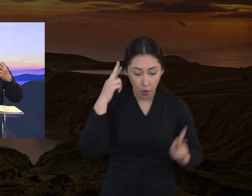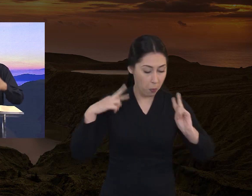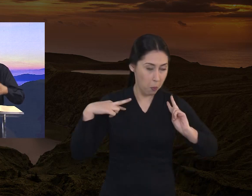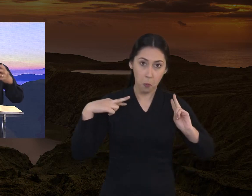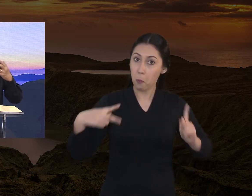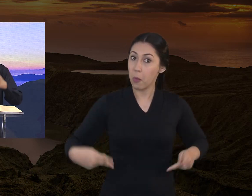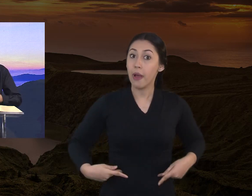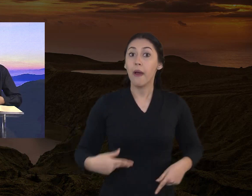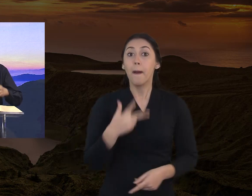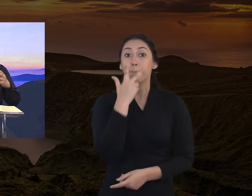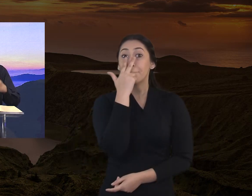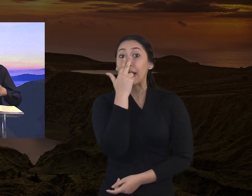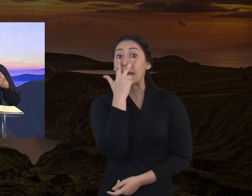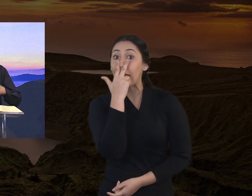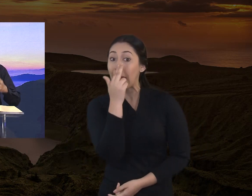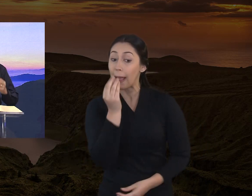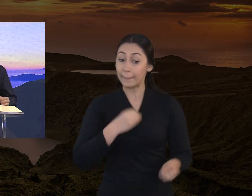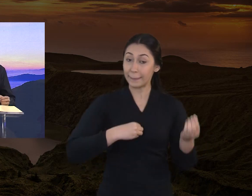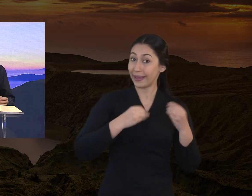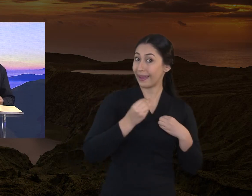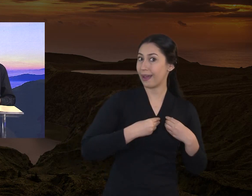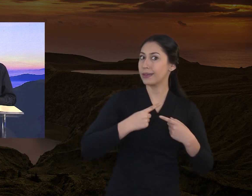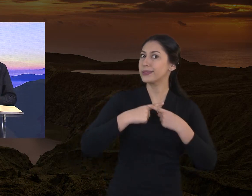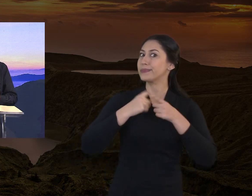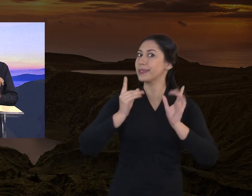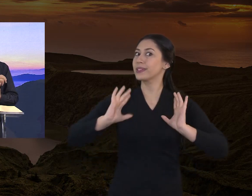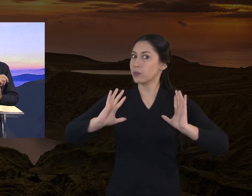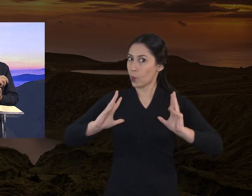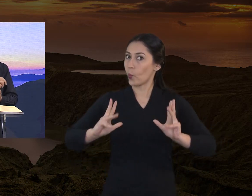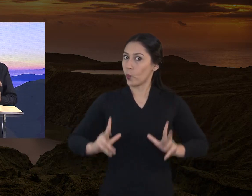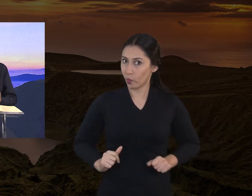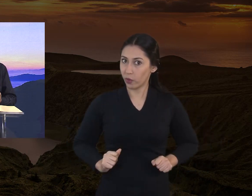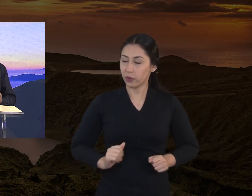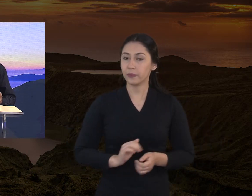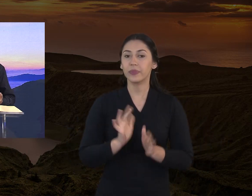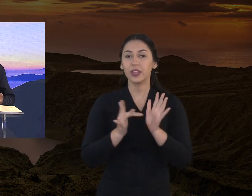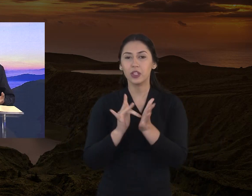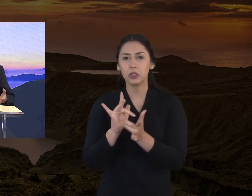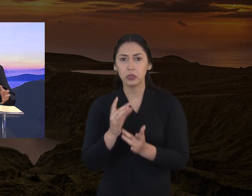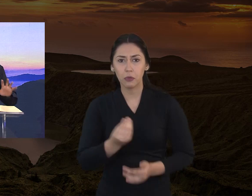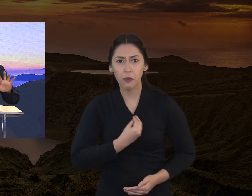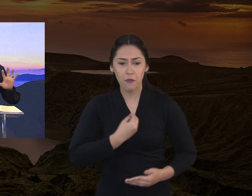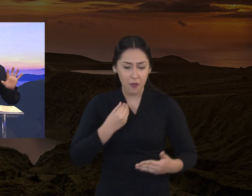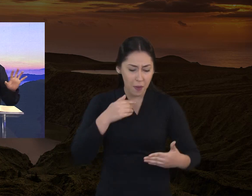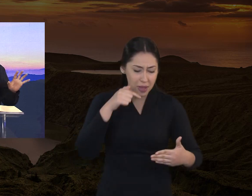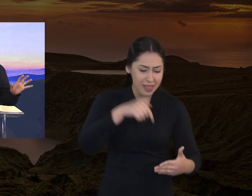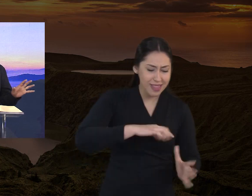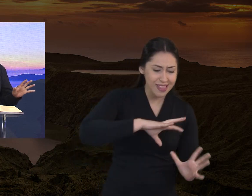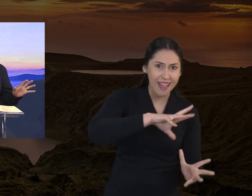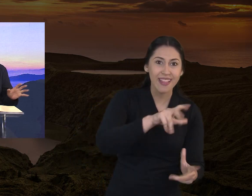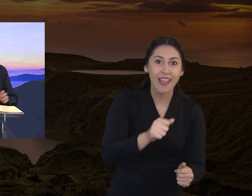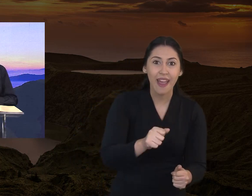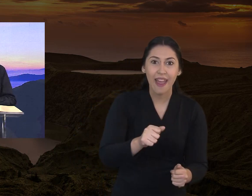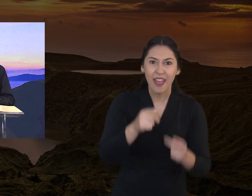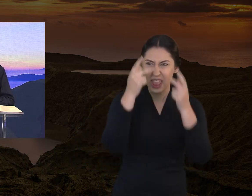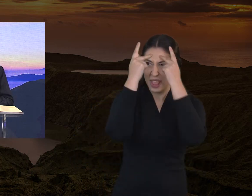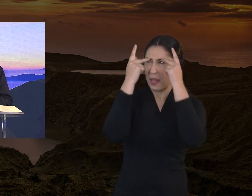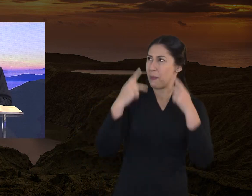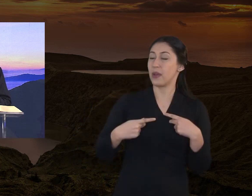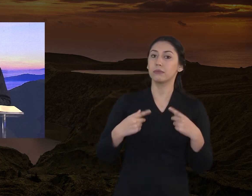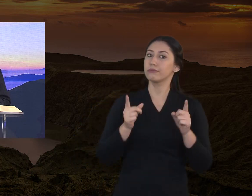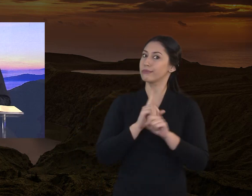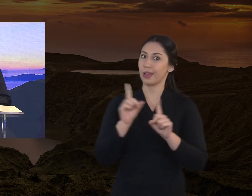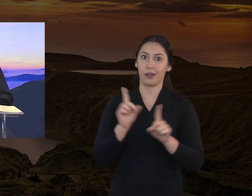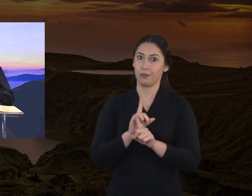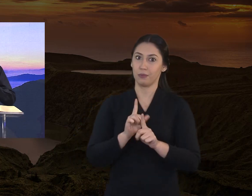semelhança da carne pecaminosa, Romanos 8,3, e ele viveu aqui na terra não por si mesmo. Ele viveu